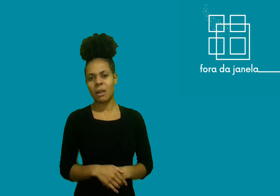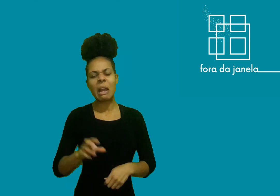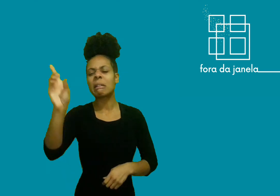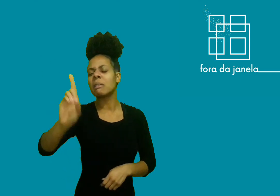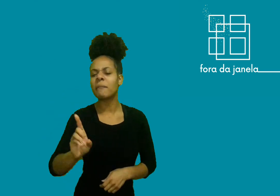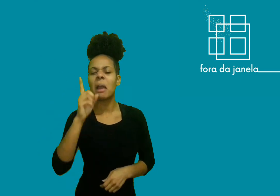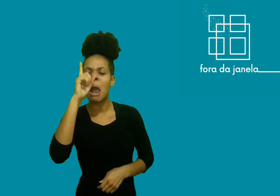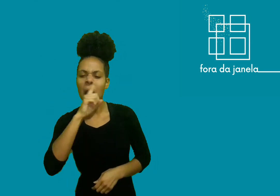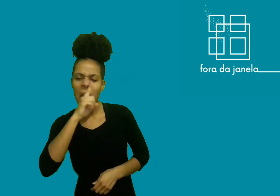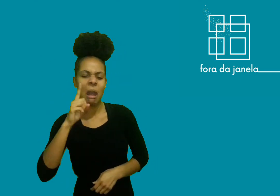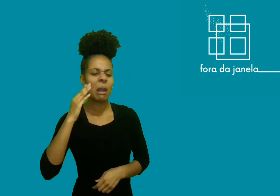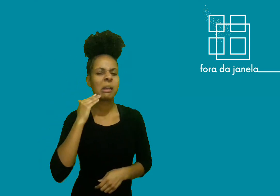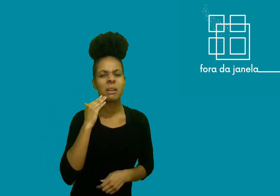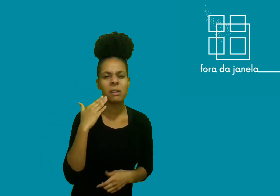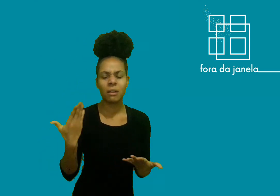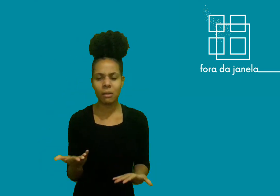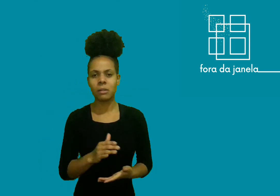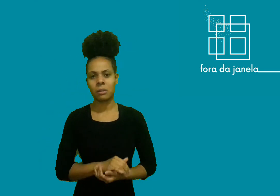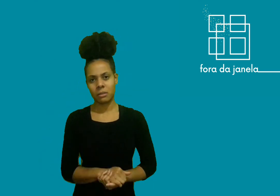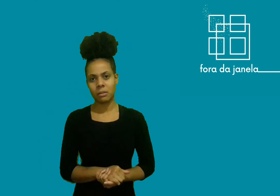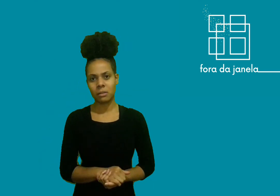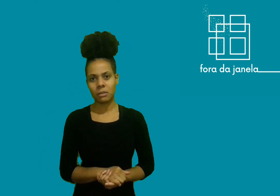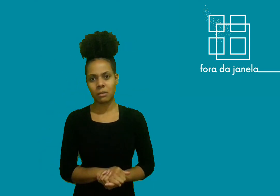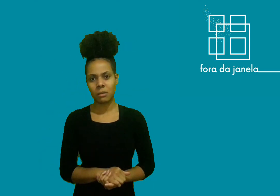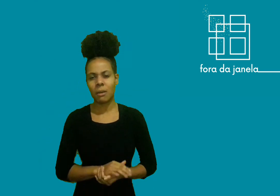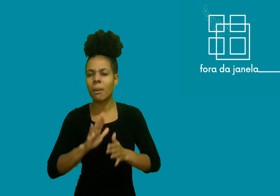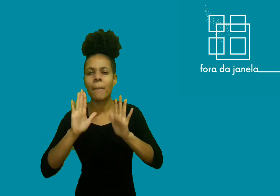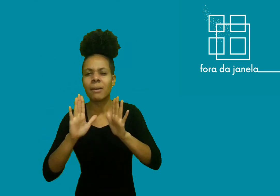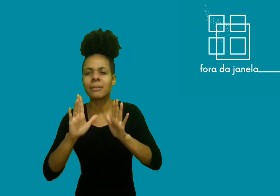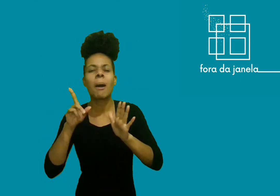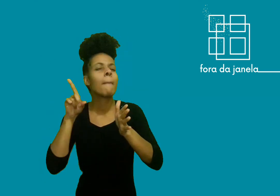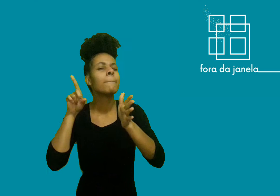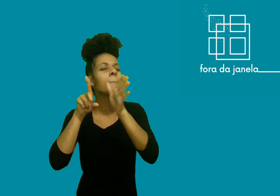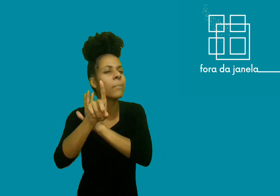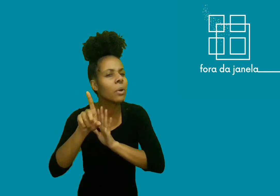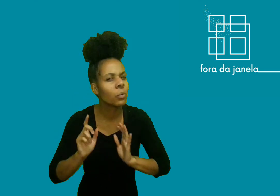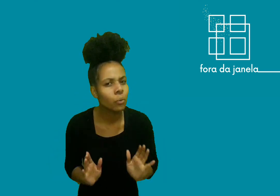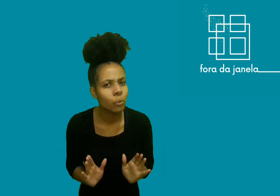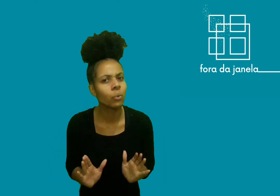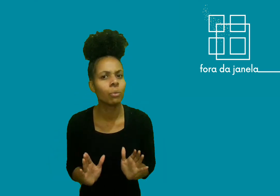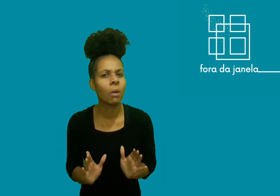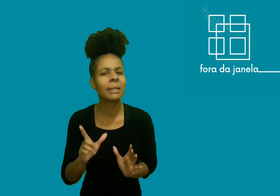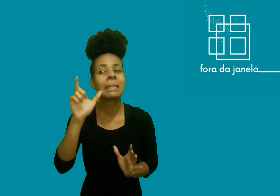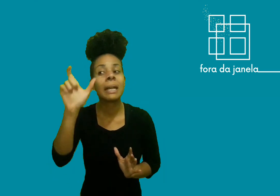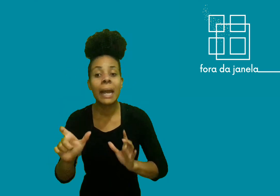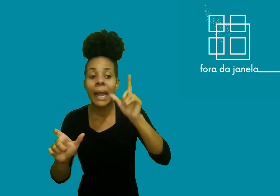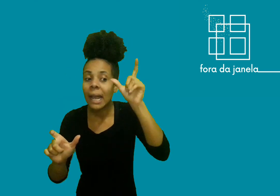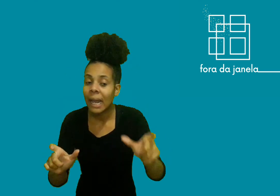eu falo que ele tem um defeito, porque ele não se parece comigo. Mas aí eu pergunto, quem é que parece com quem aqui?